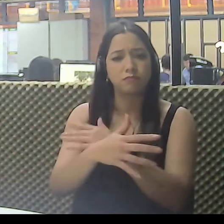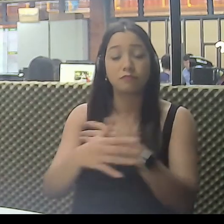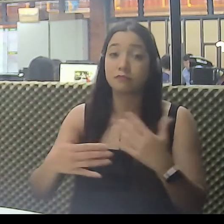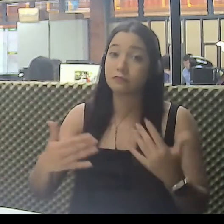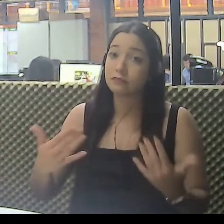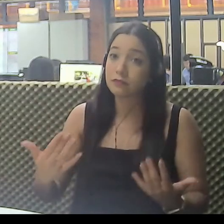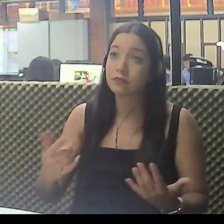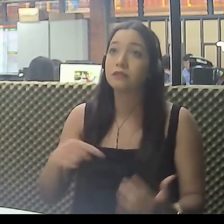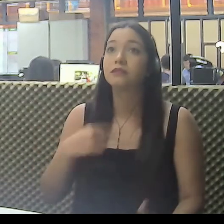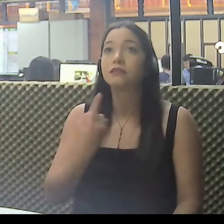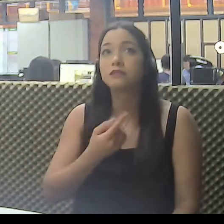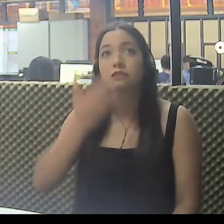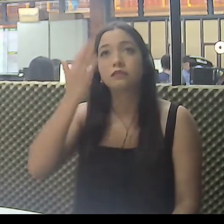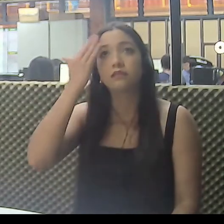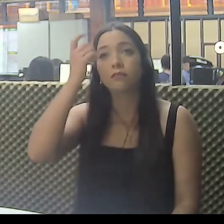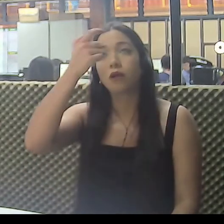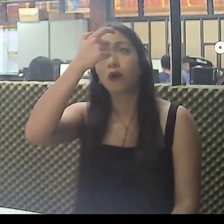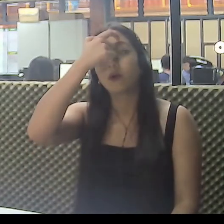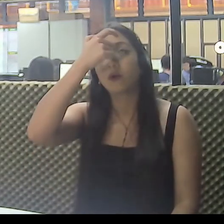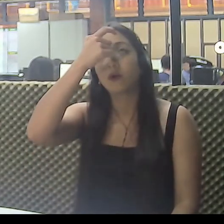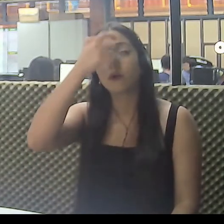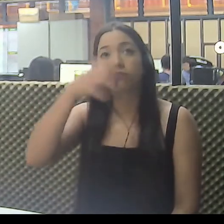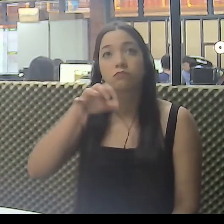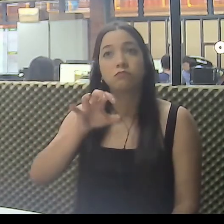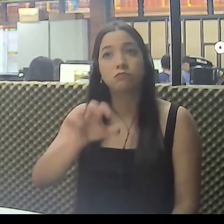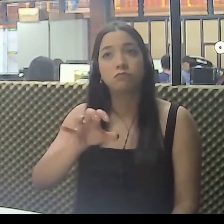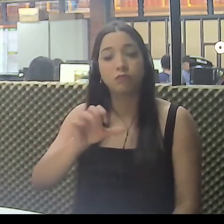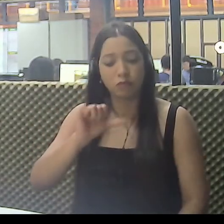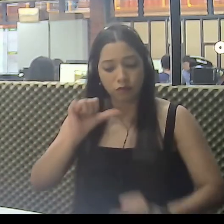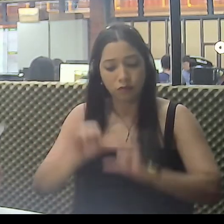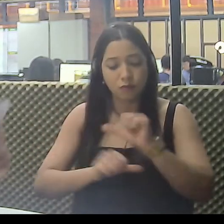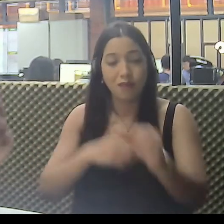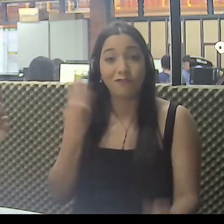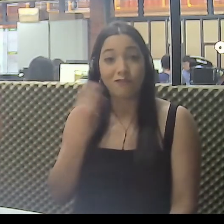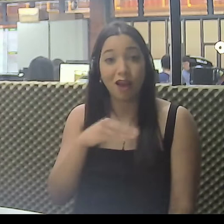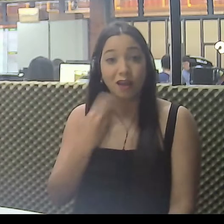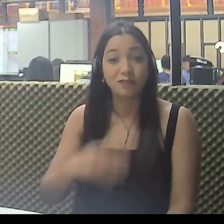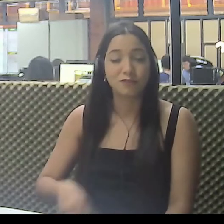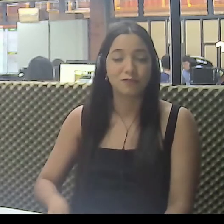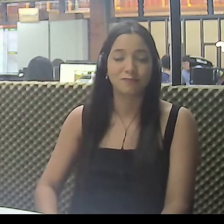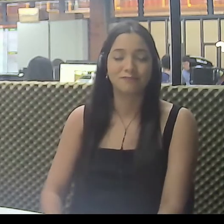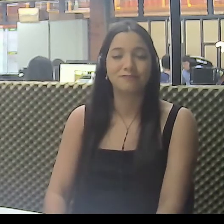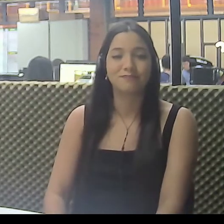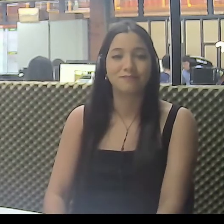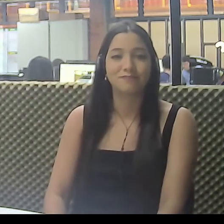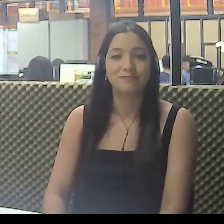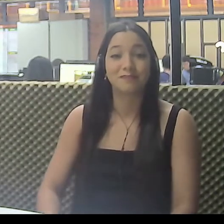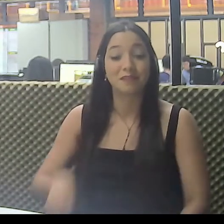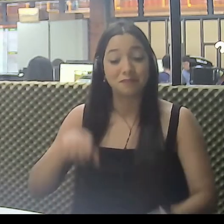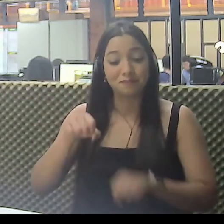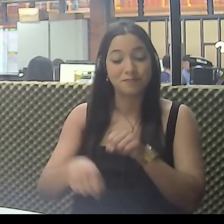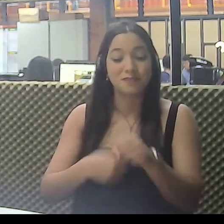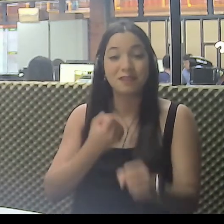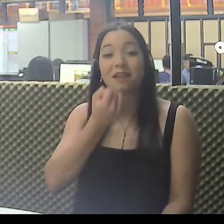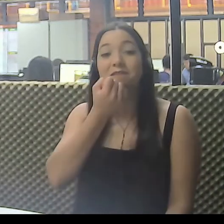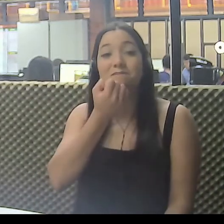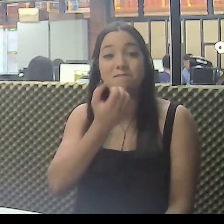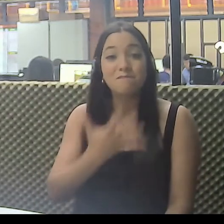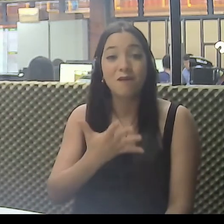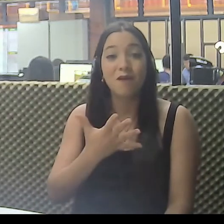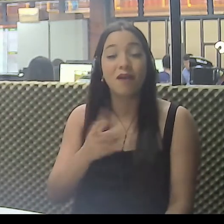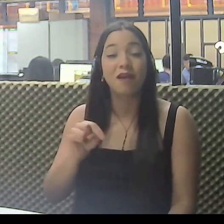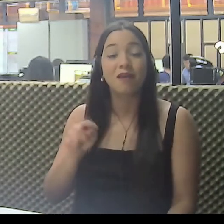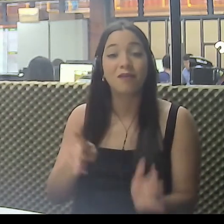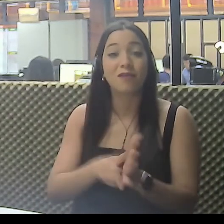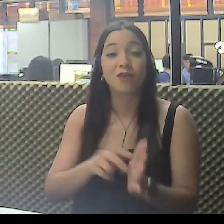gente tendo consciência disso, tudo se torna mais fácil. Bike do Bem é mais uma atração do Parque